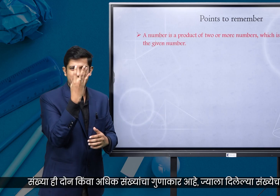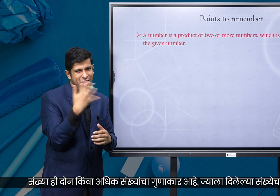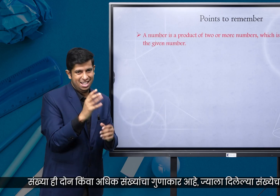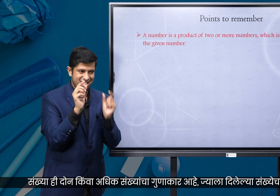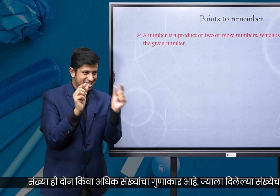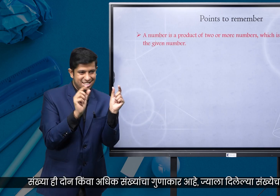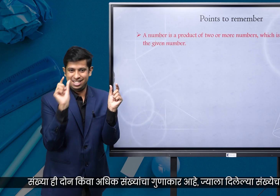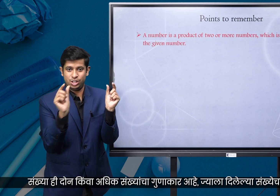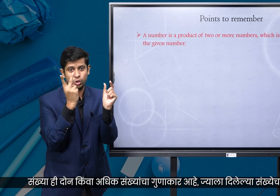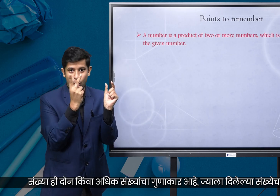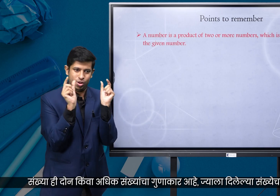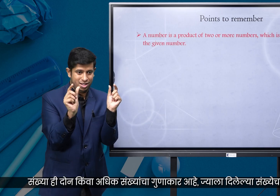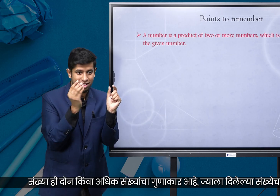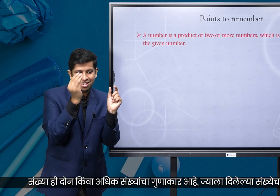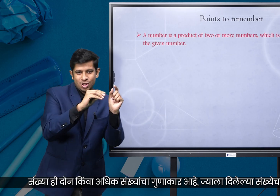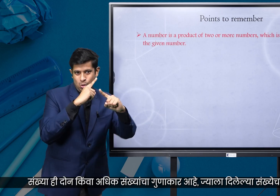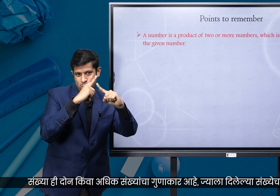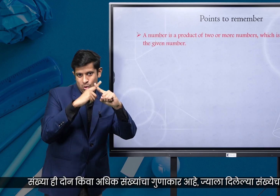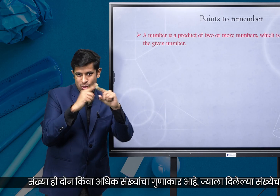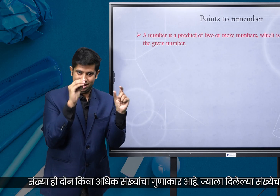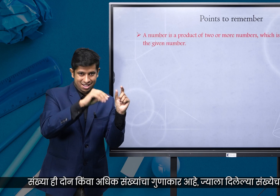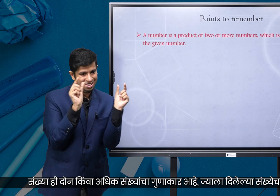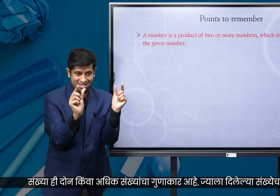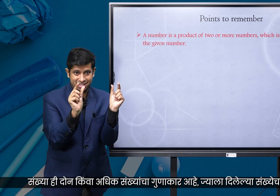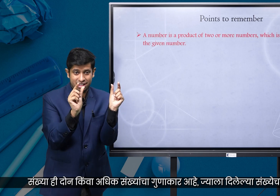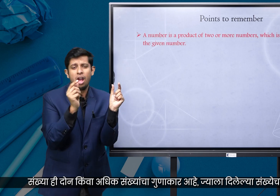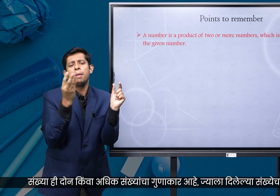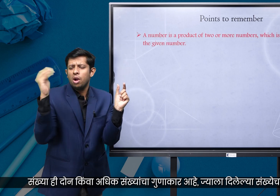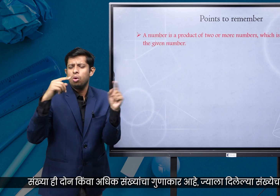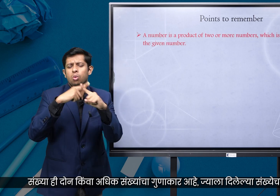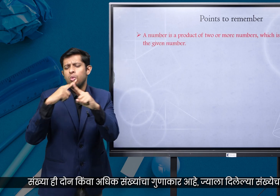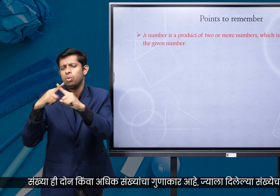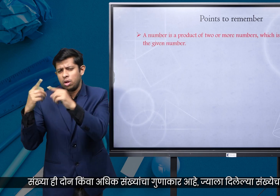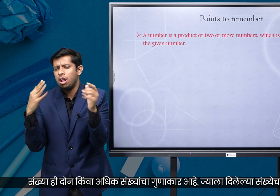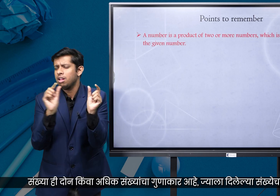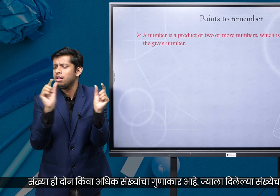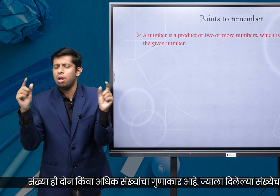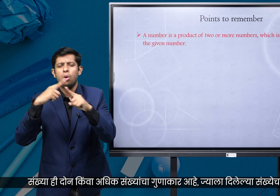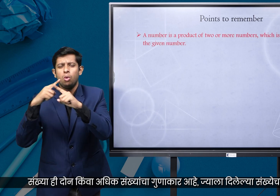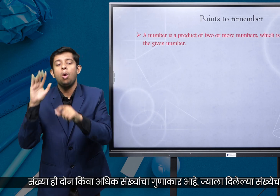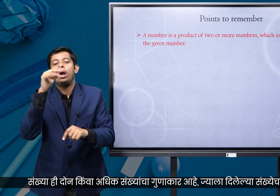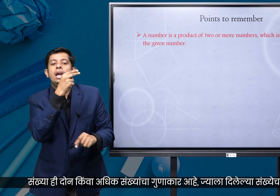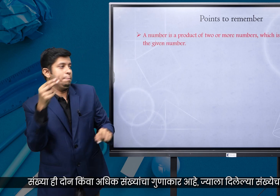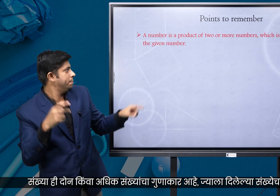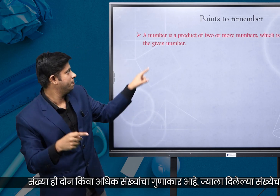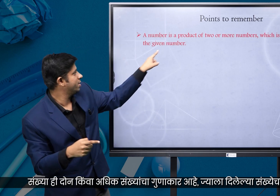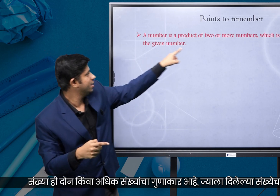संख्या ही 2 किंवा अधिक संख्यांचा गुणाकार आहे ज्याला दिलेल्या संख्येचे अवयव म्हणतात.